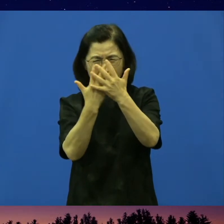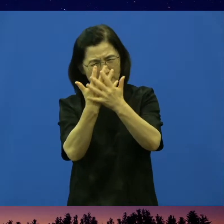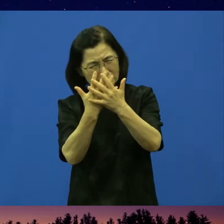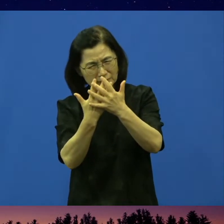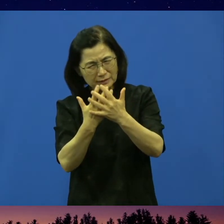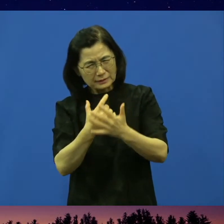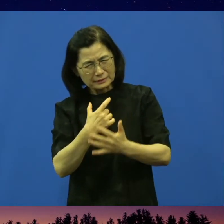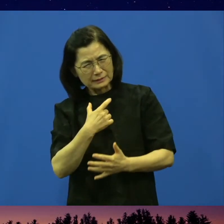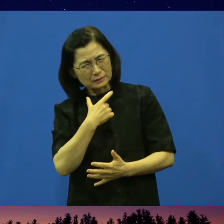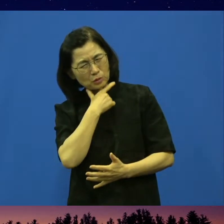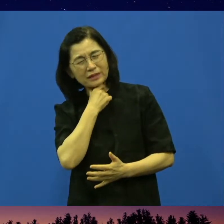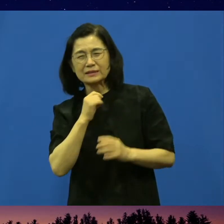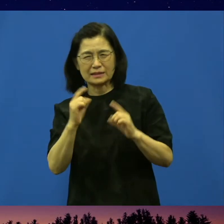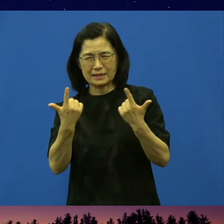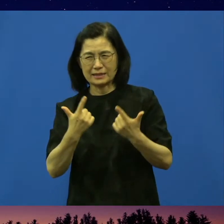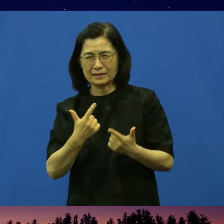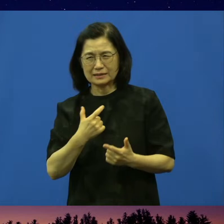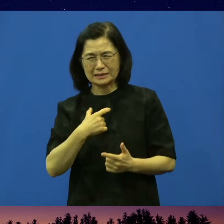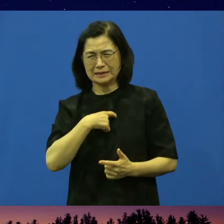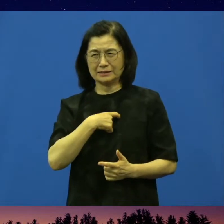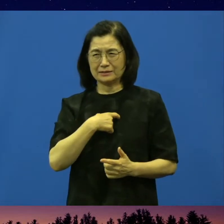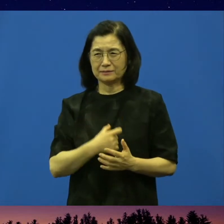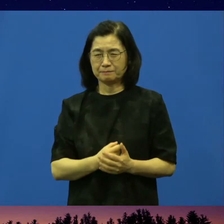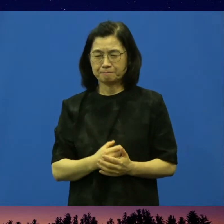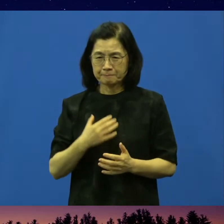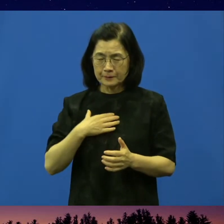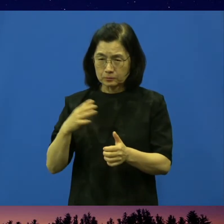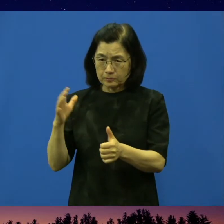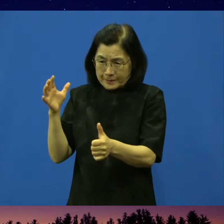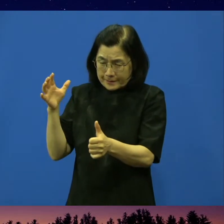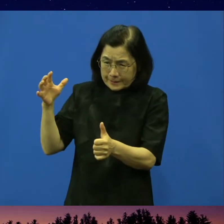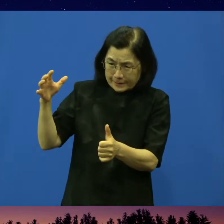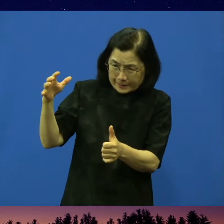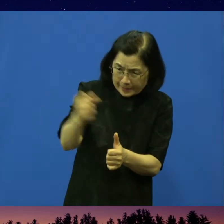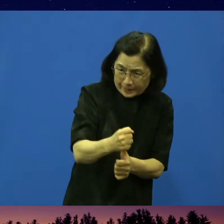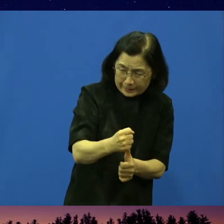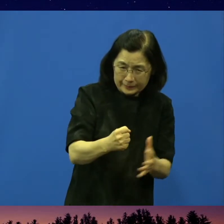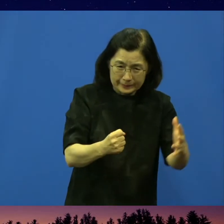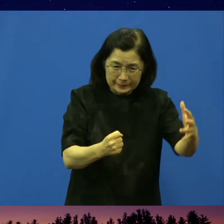모호한 거 원치 않아요. 내 손에 딱 잡혀지는 거.